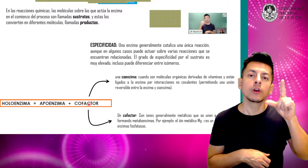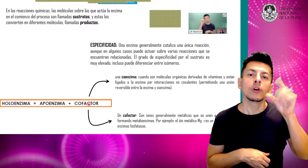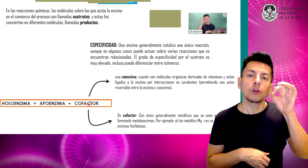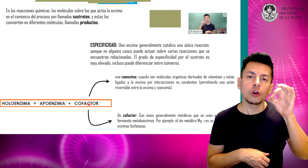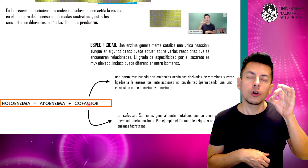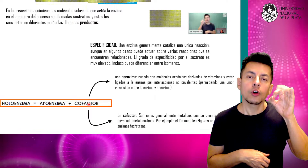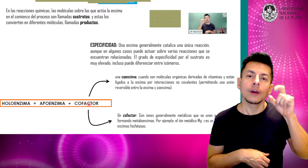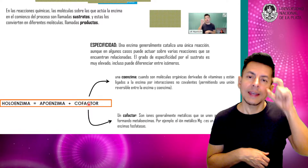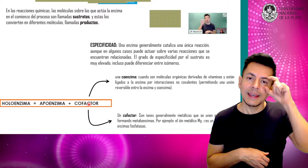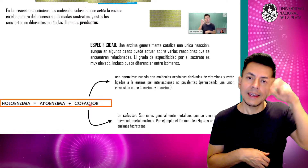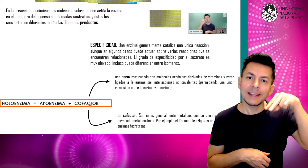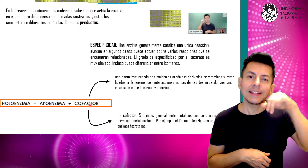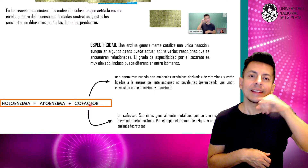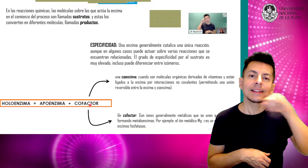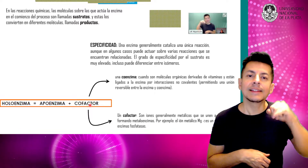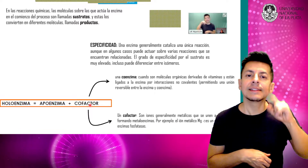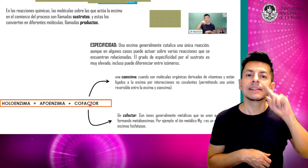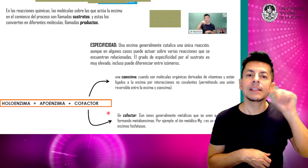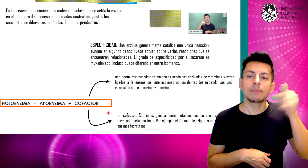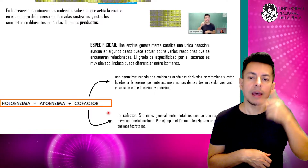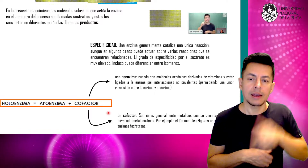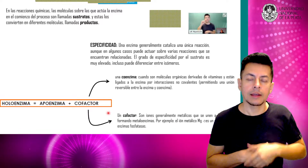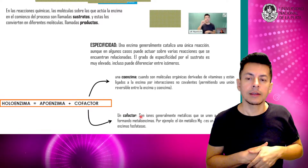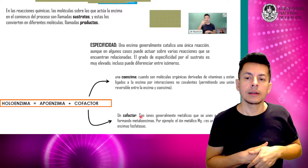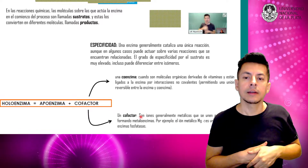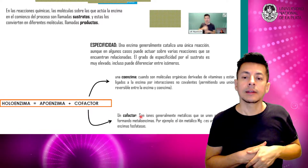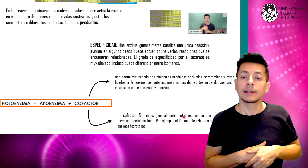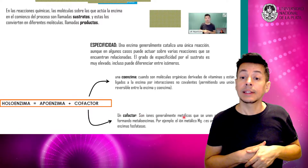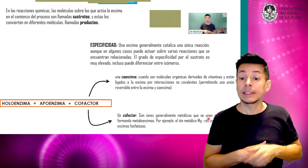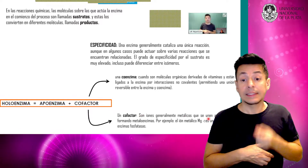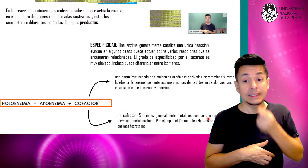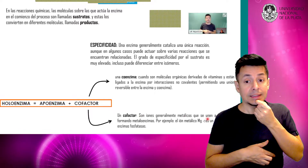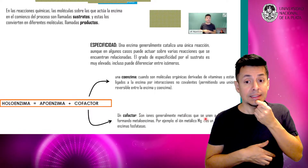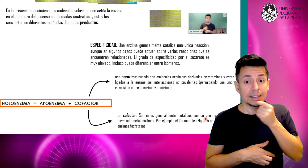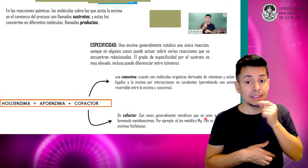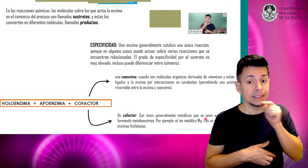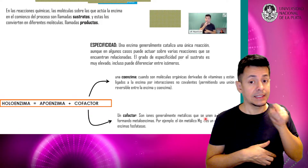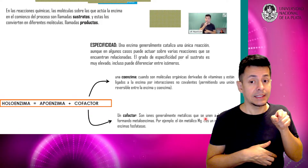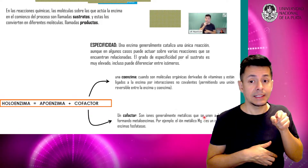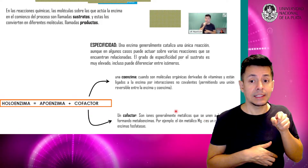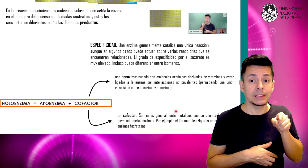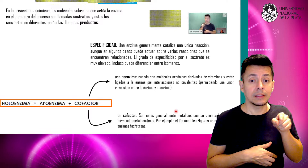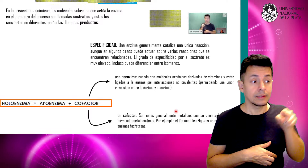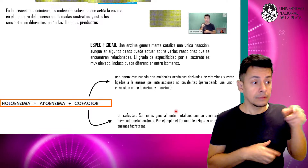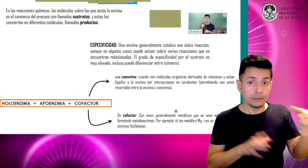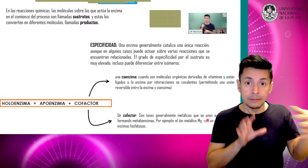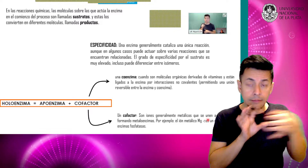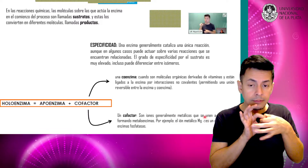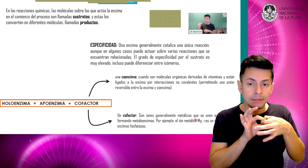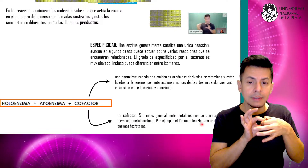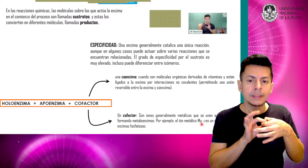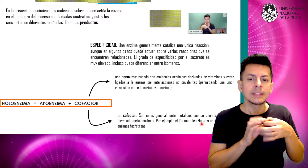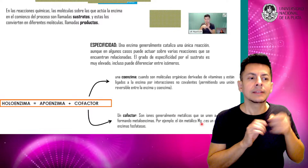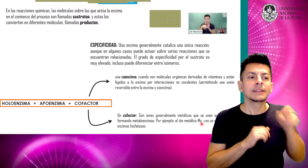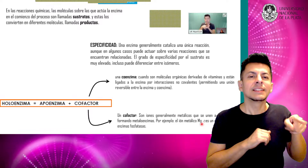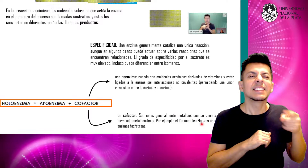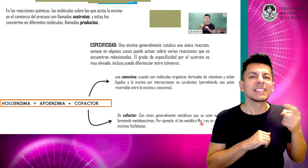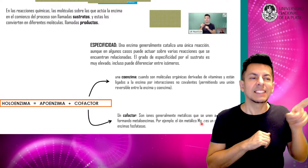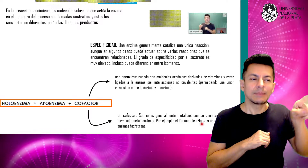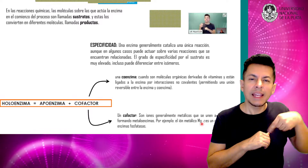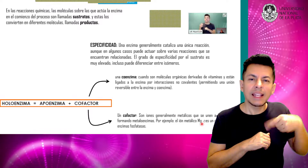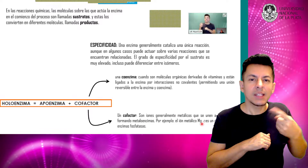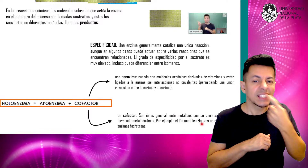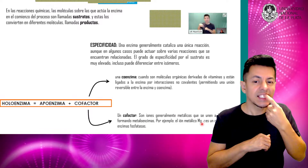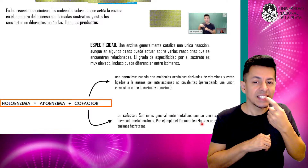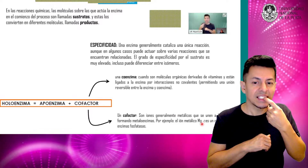que necesita la enzima para funcionar es de origen, por ejemplo, metálico, ¿sí? Iones metálicos como